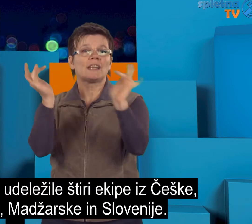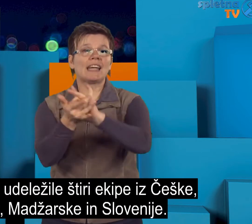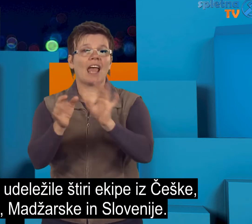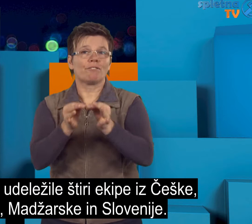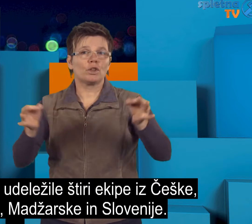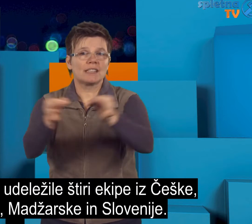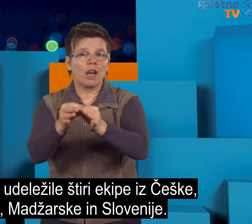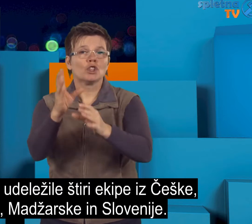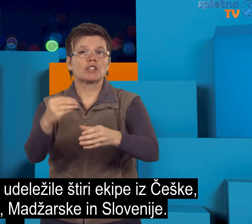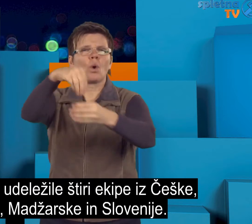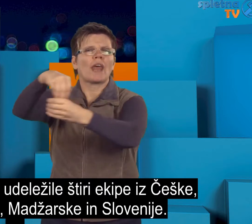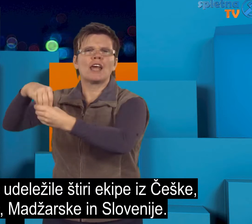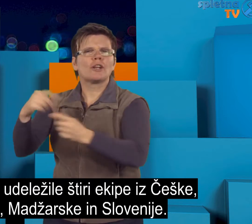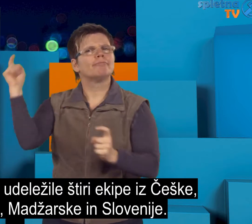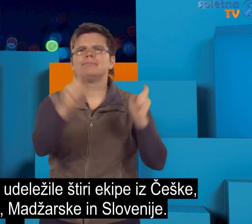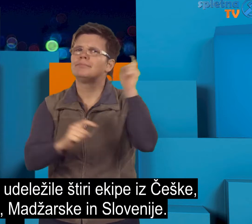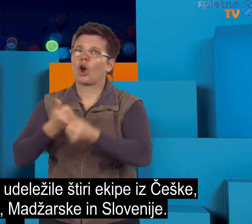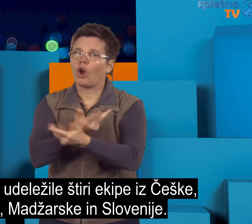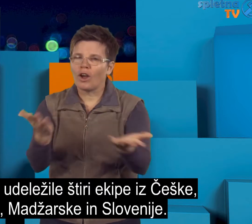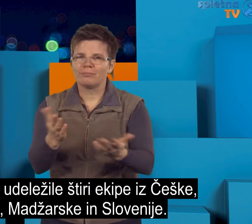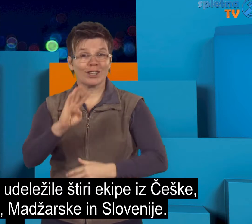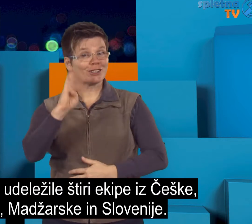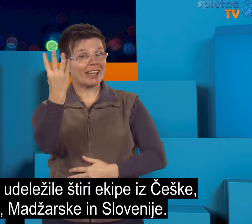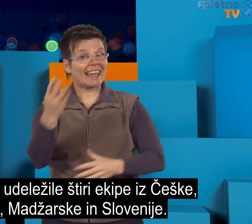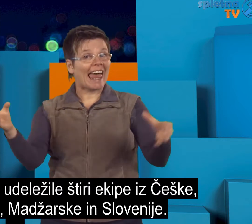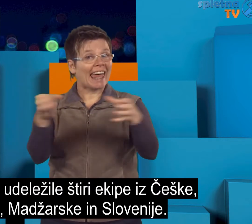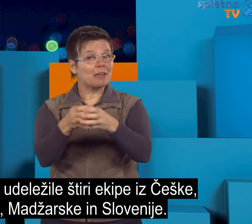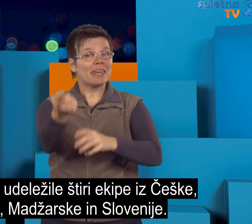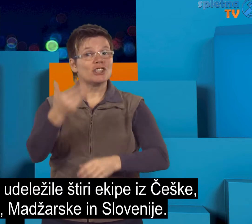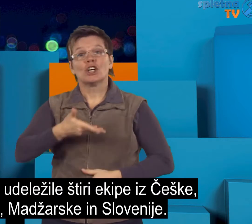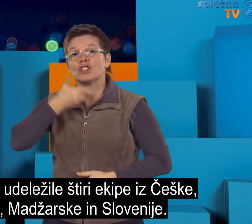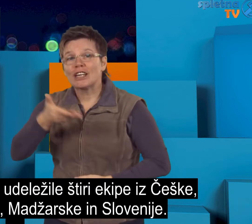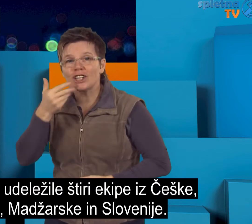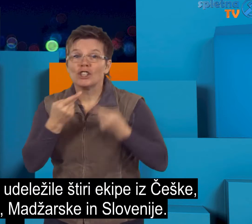Turnirja so se udeležile 4 ekipe iz Češke, Slovaške, Madžarske in Slovenije.